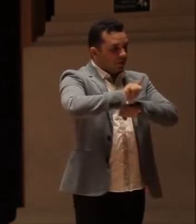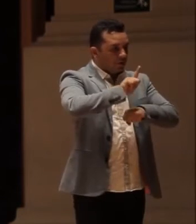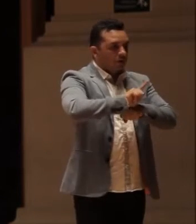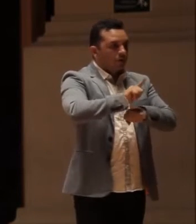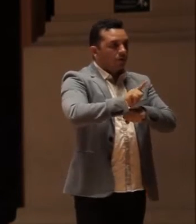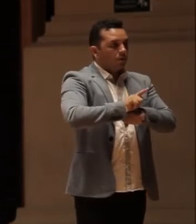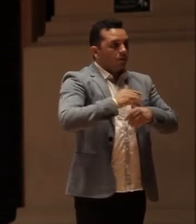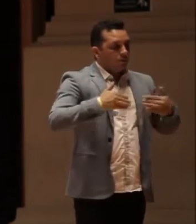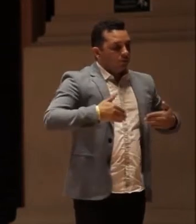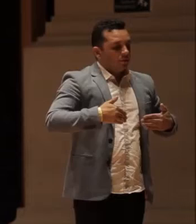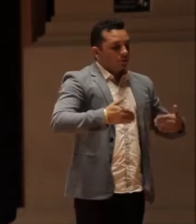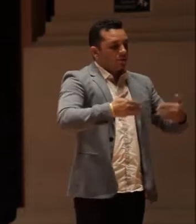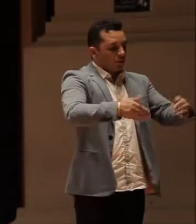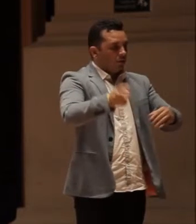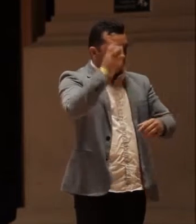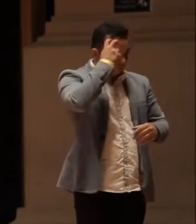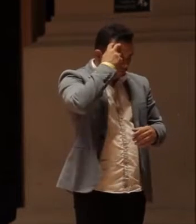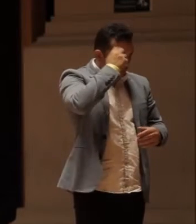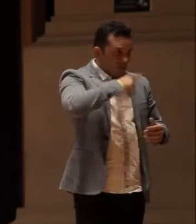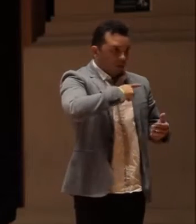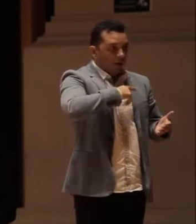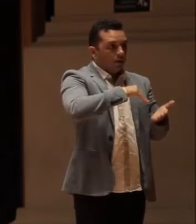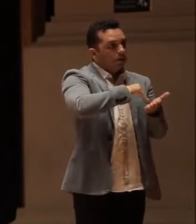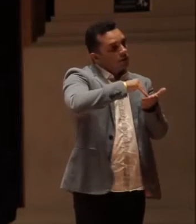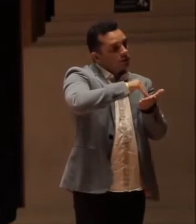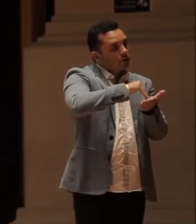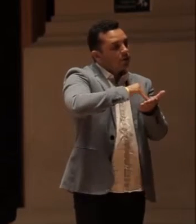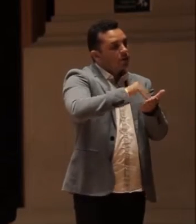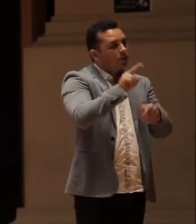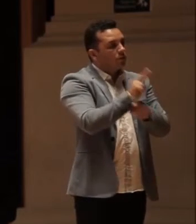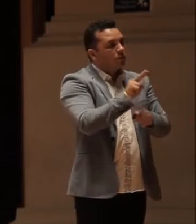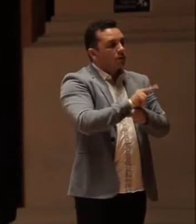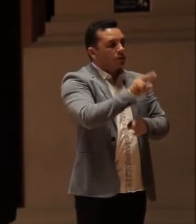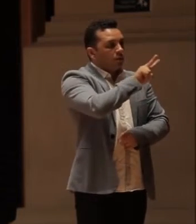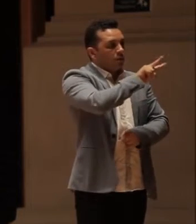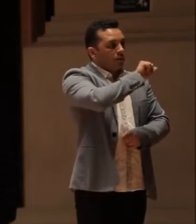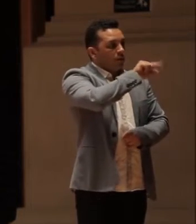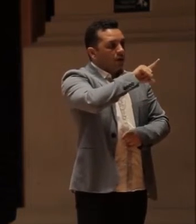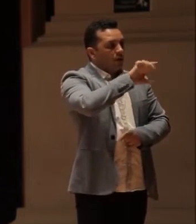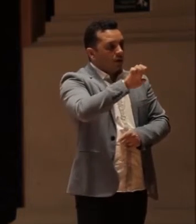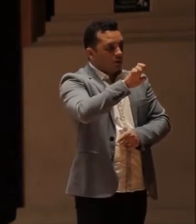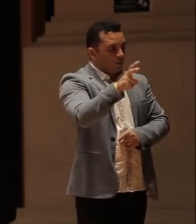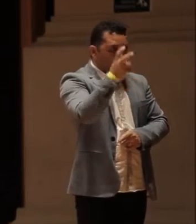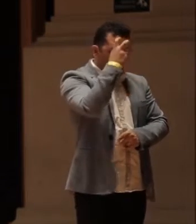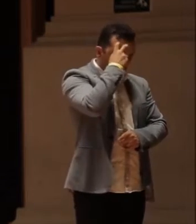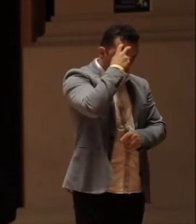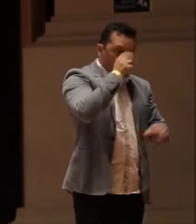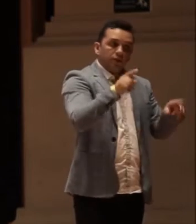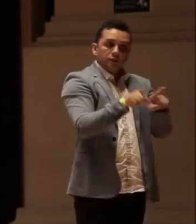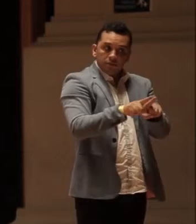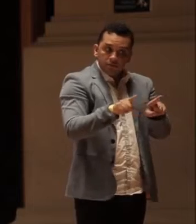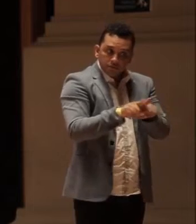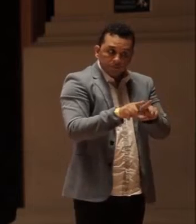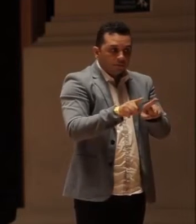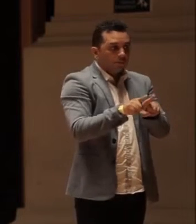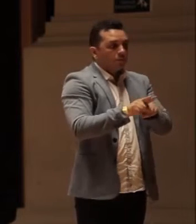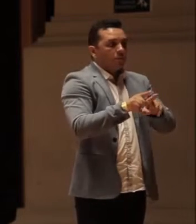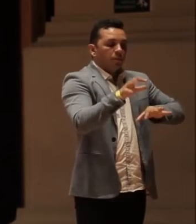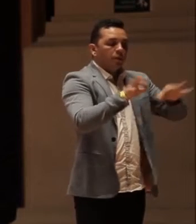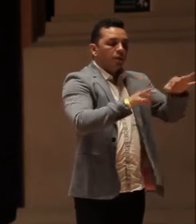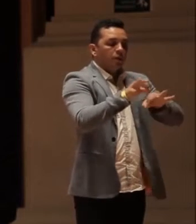CEFIC, que é a secretaria que trata do Vale Cultura e também do programa que